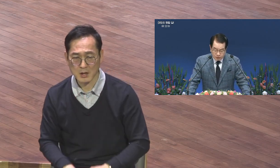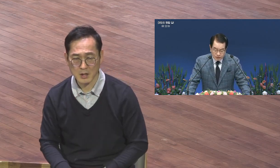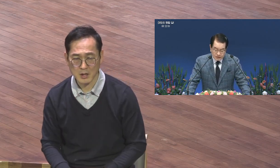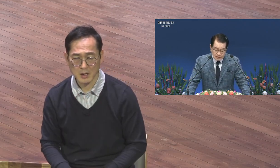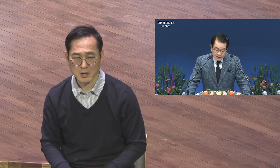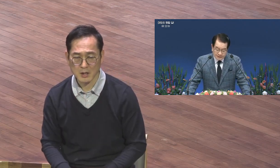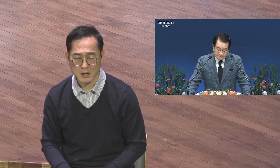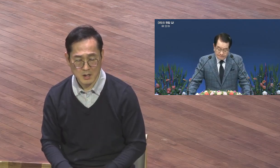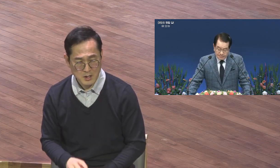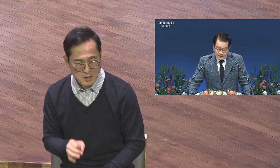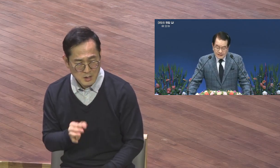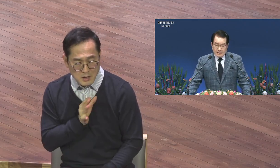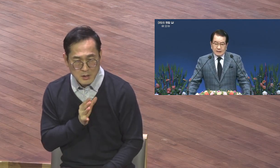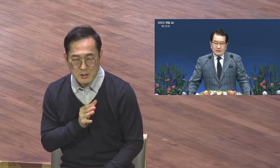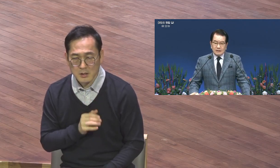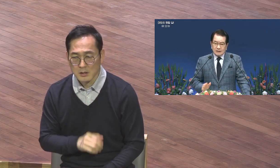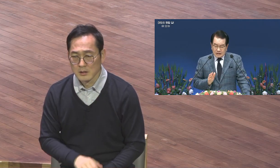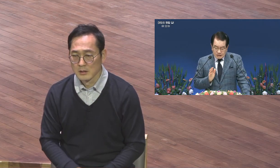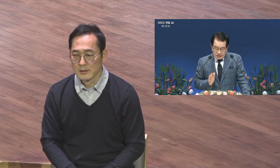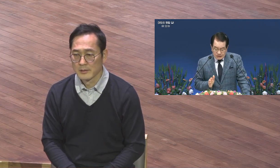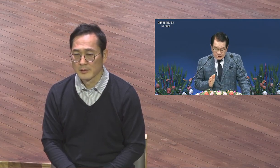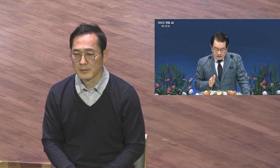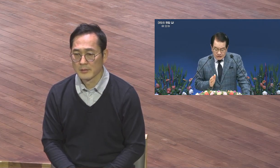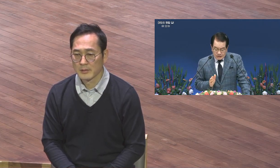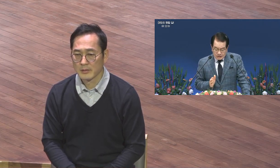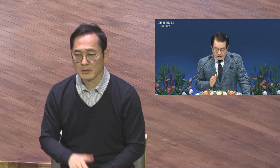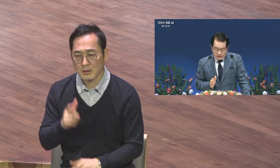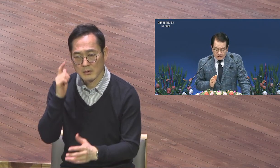오래 전에 본 적 있잖아요.